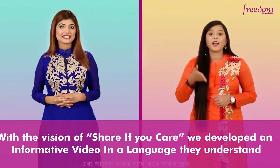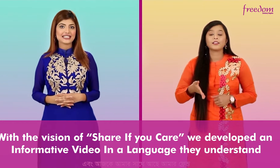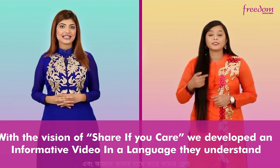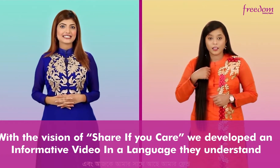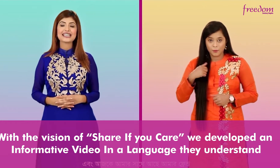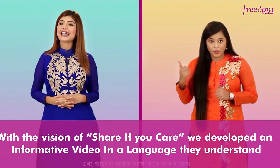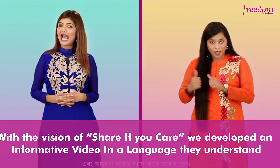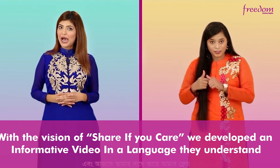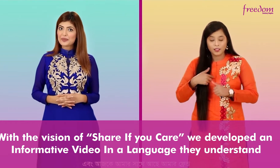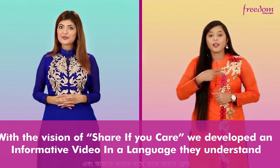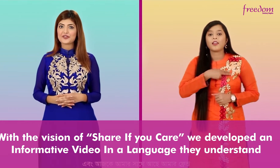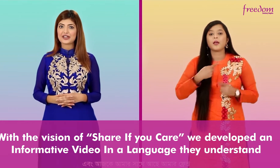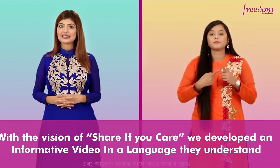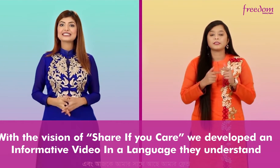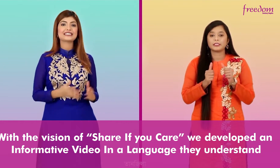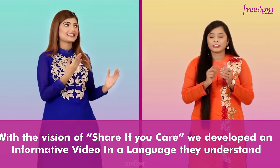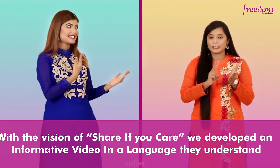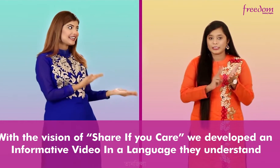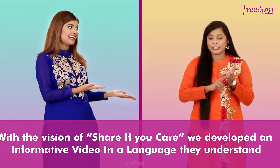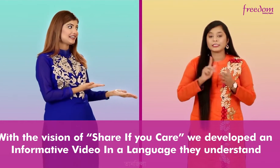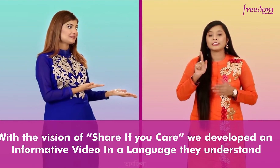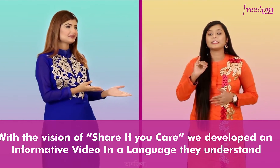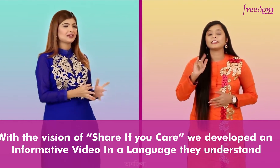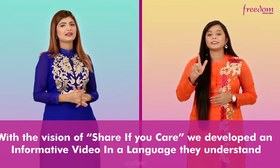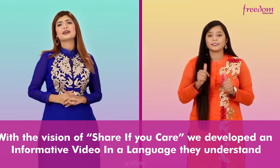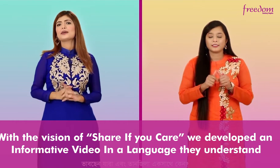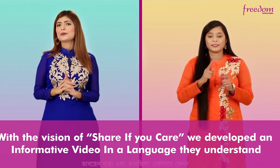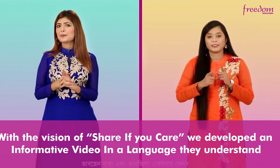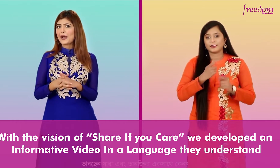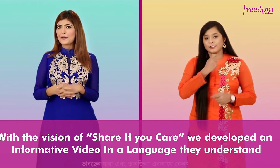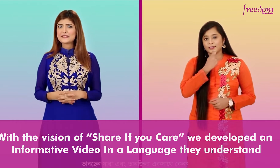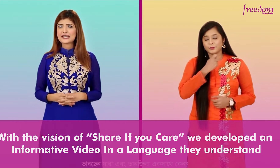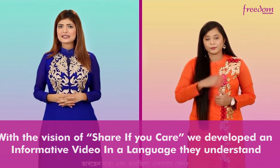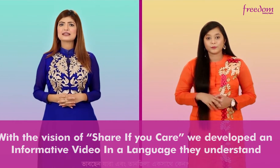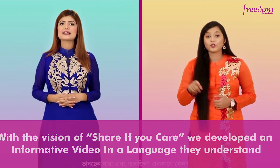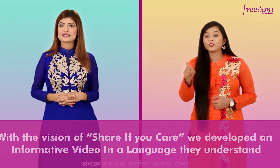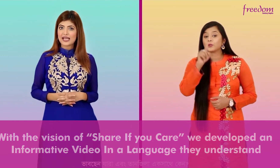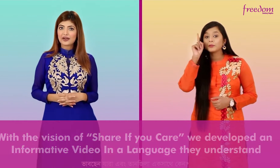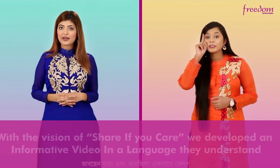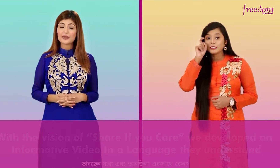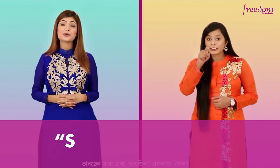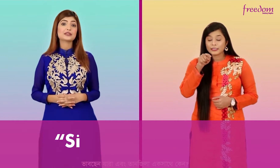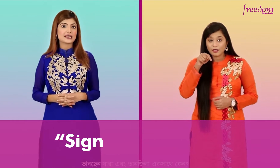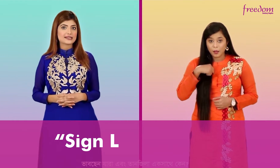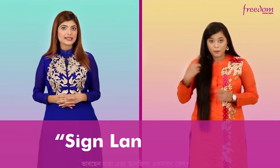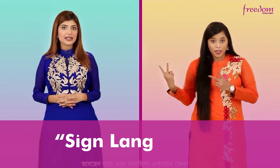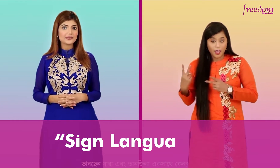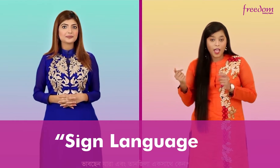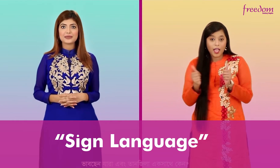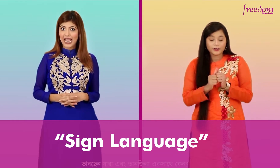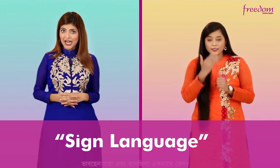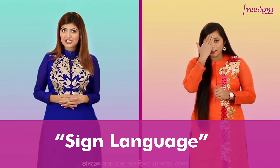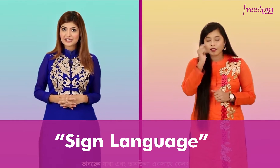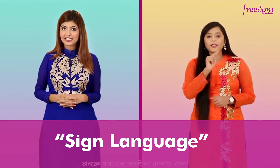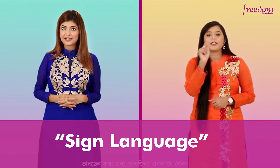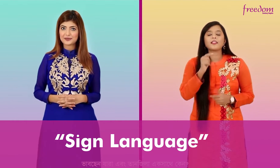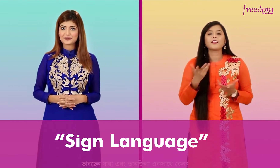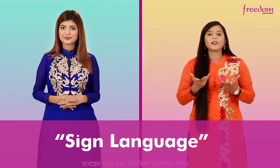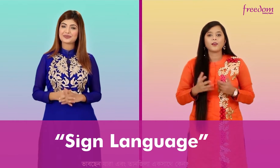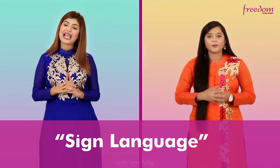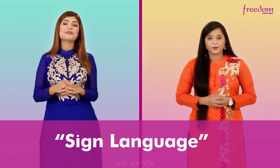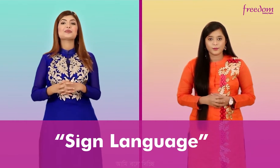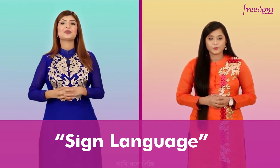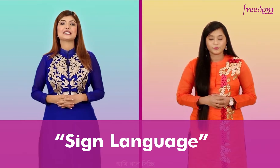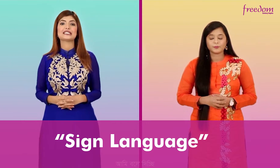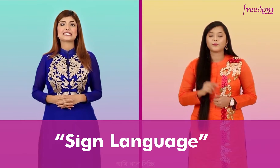ভিডিও কন্টেন্ট তৈরি করে, যেখানে পিরিয়ডের সময় নারীরা কীভাবে নিজেদেরকে সুস্থ রাখতে পারে তা মুখের ভাষায় এবং